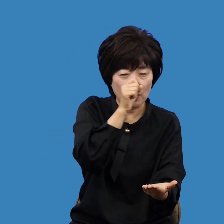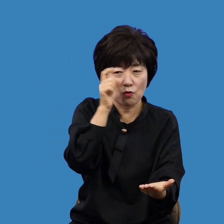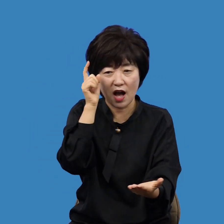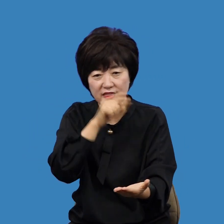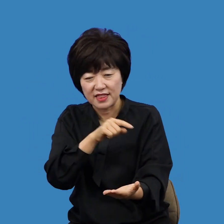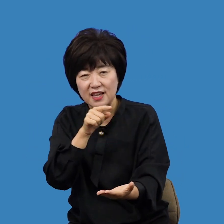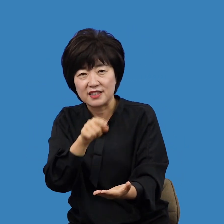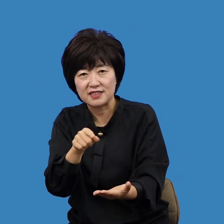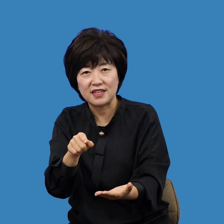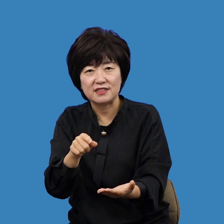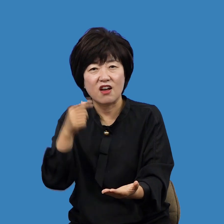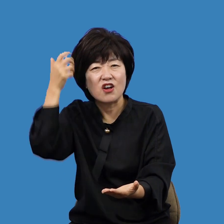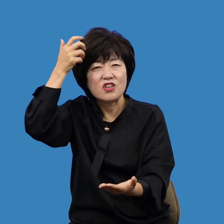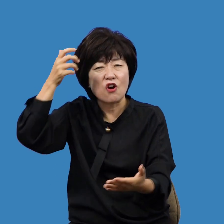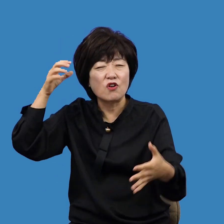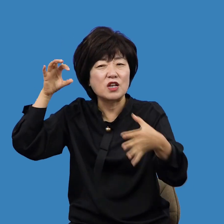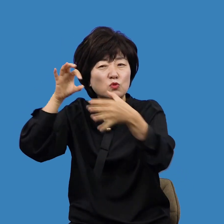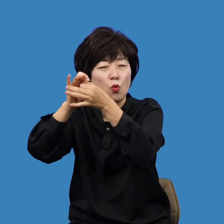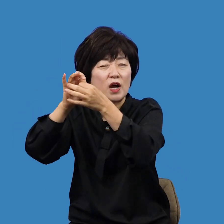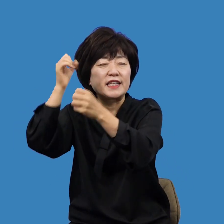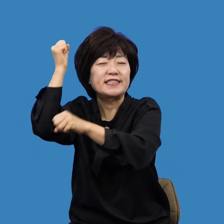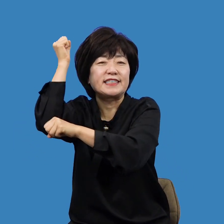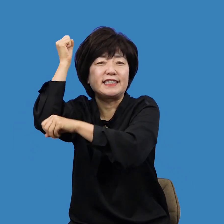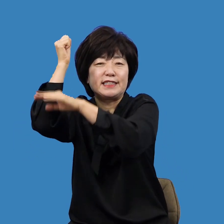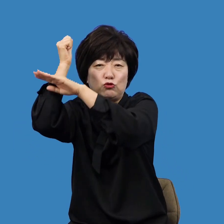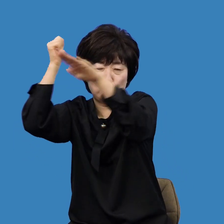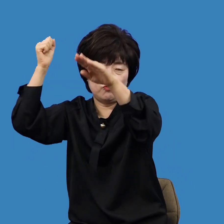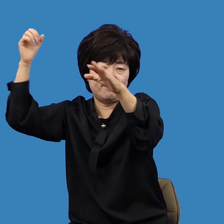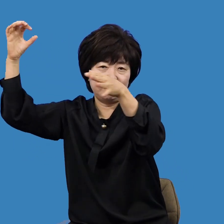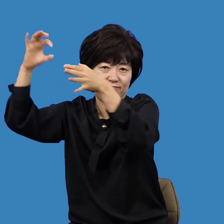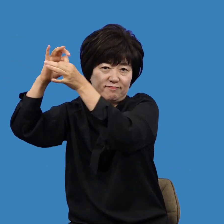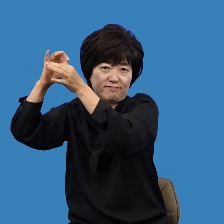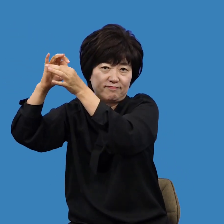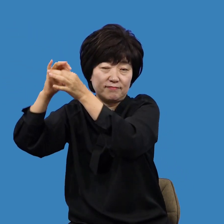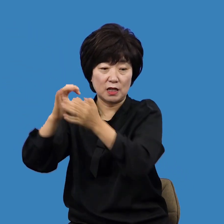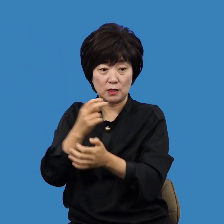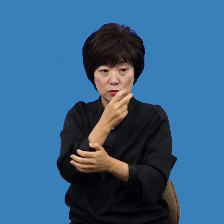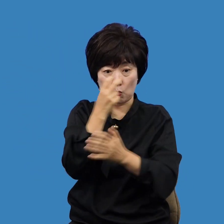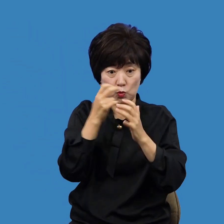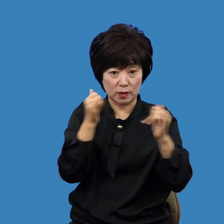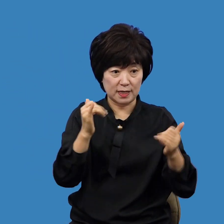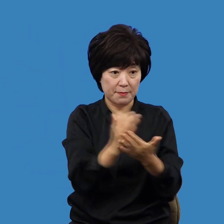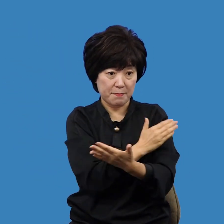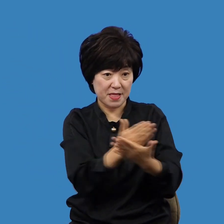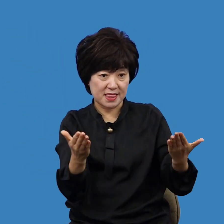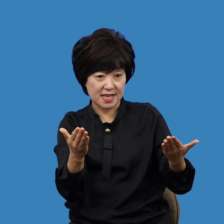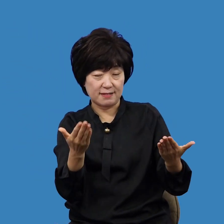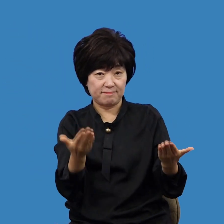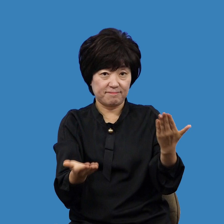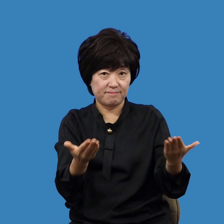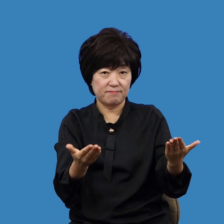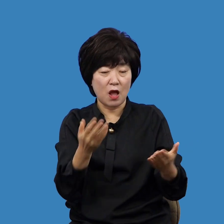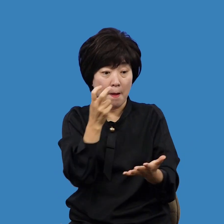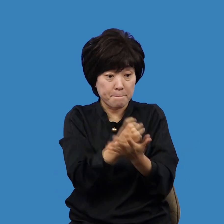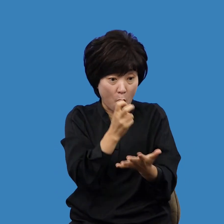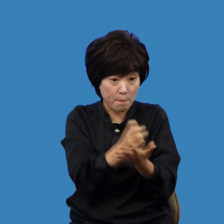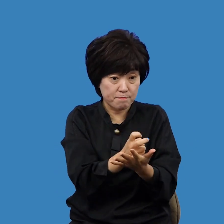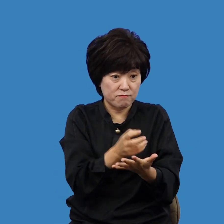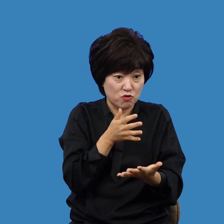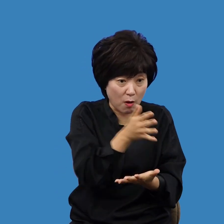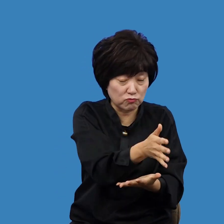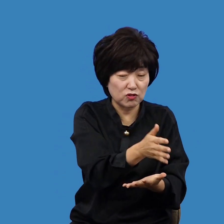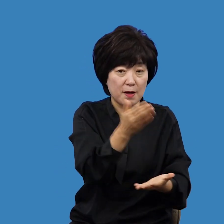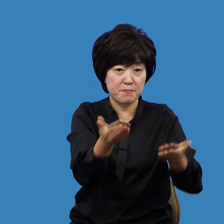악한 것인지는 영에 속한 기준이라는 거야. 예? 똑똑한 사람이 판단하는 것이 아니라는 거예요. 법을 전공한 사람이 판단한다